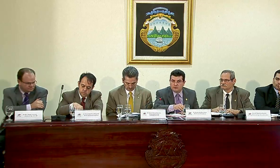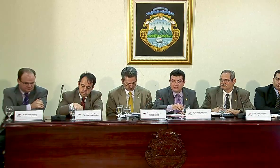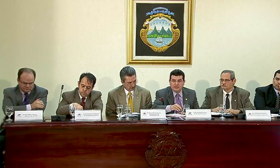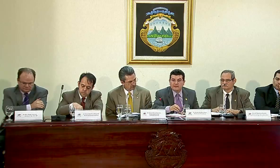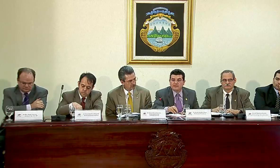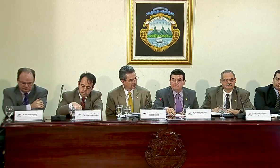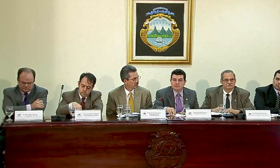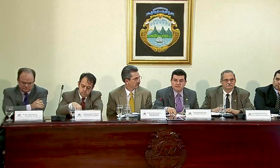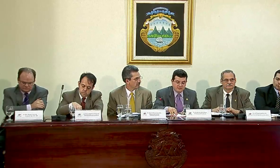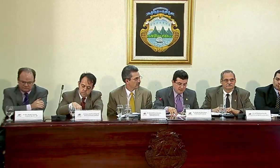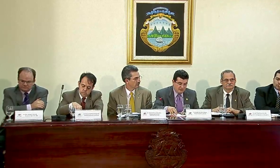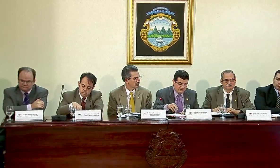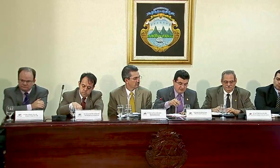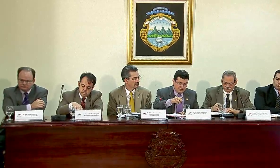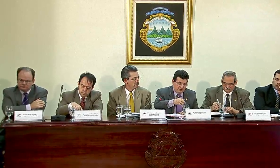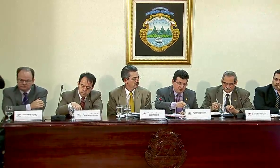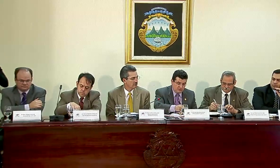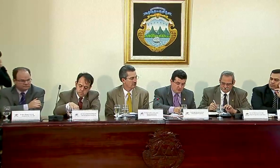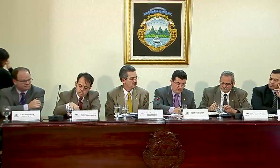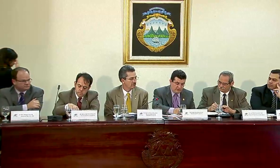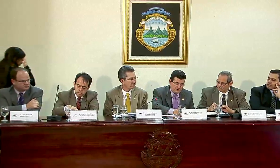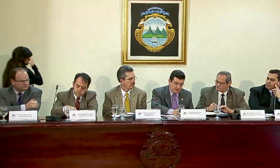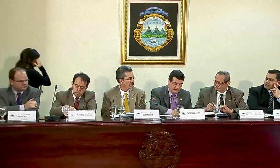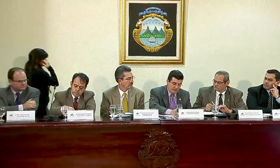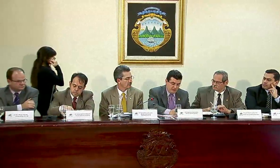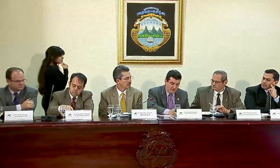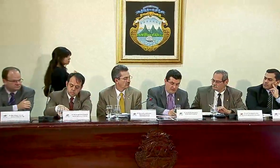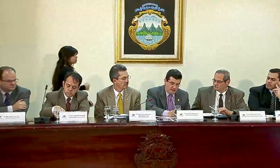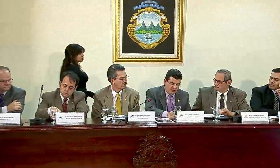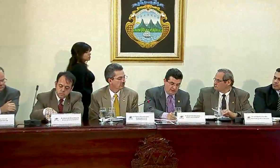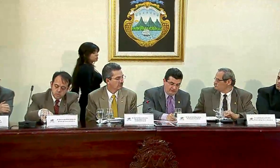Sí, sobre la agenda del presidente de la visita del próximo jueves,